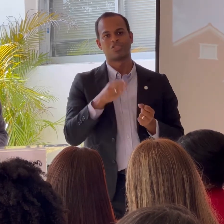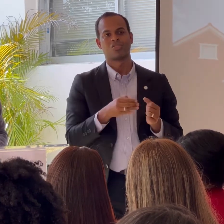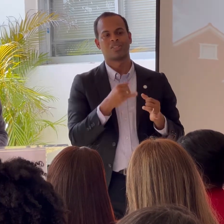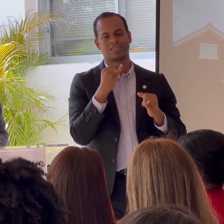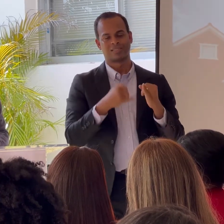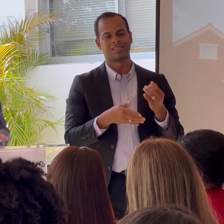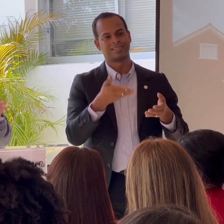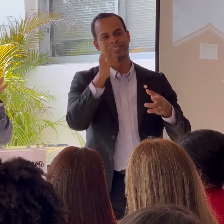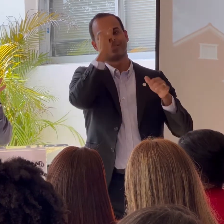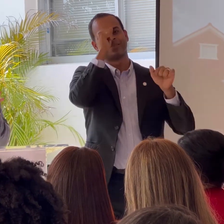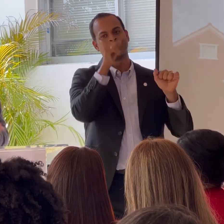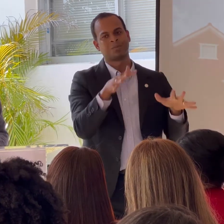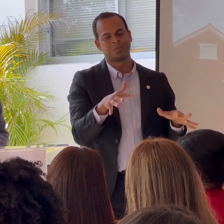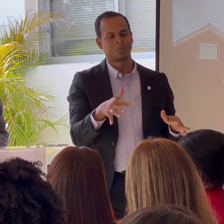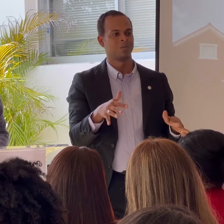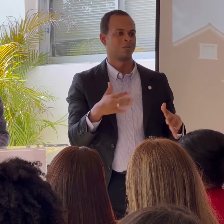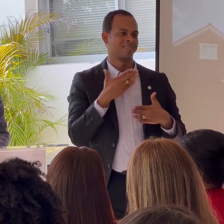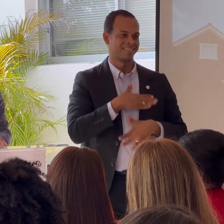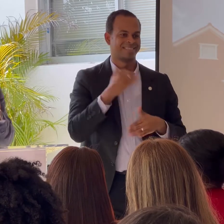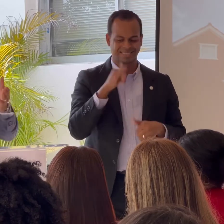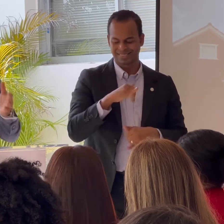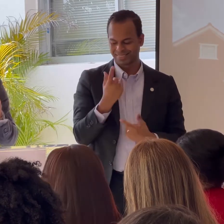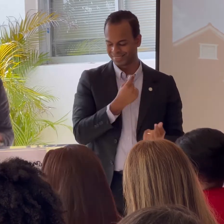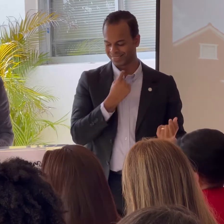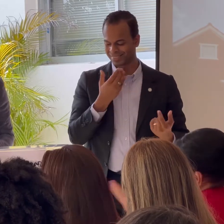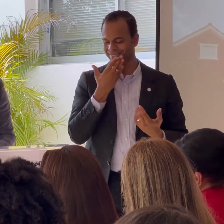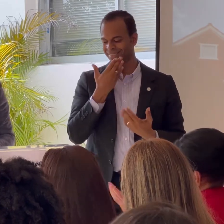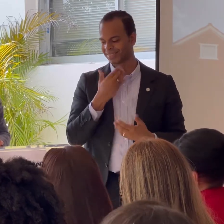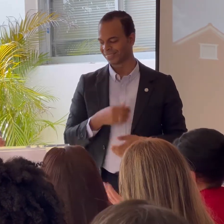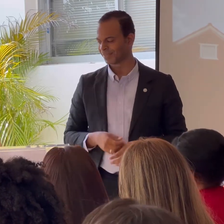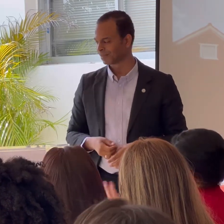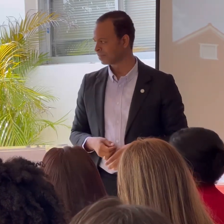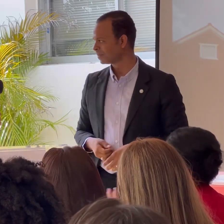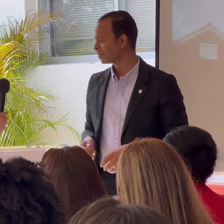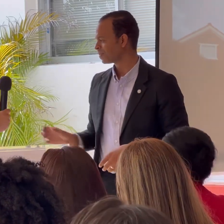Dios les bendiga y disfrutemos este evento. Gracias, señor. Muchas gracias,